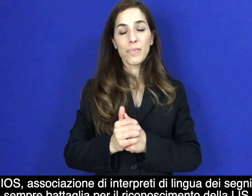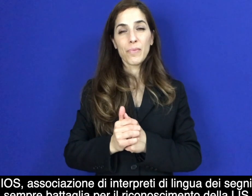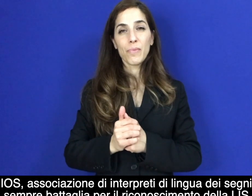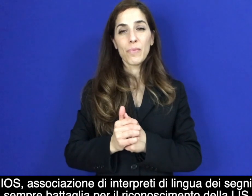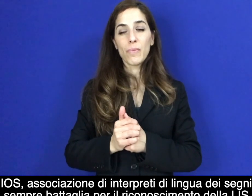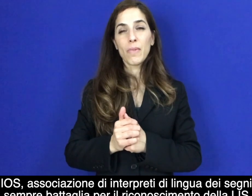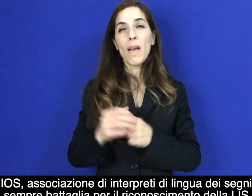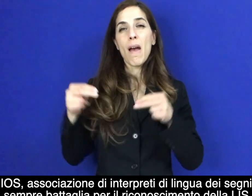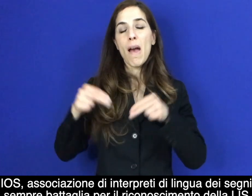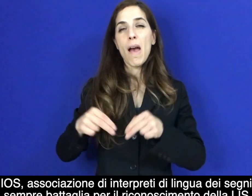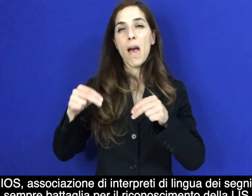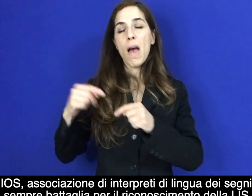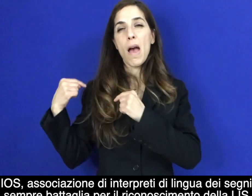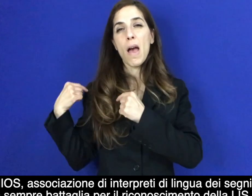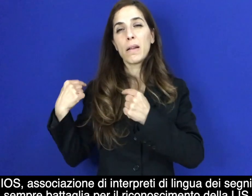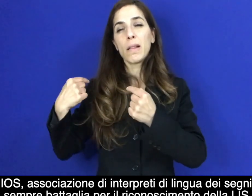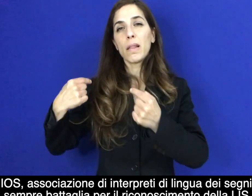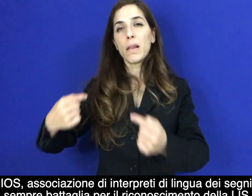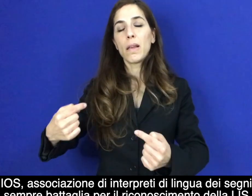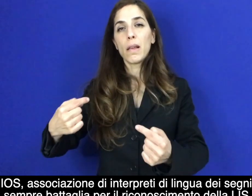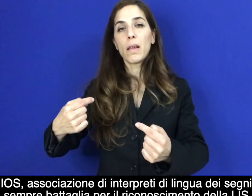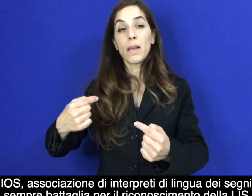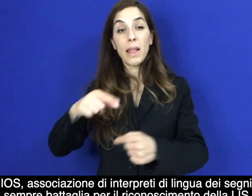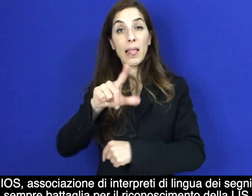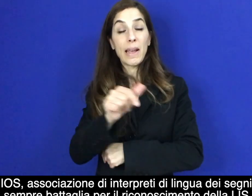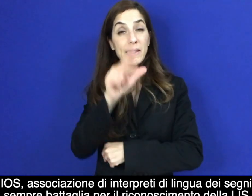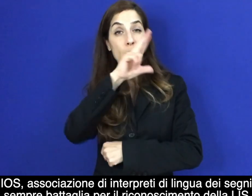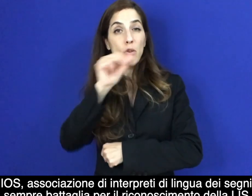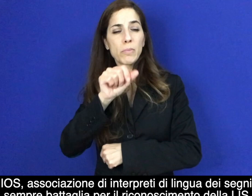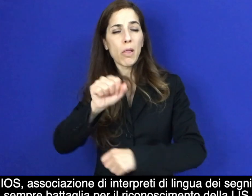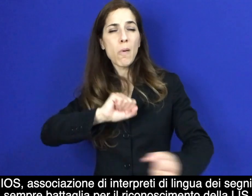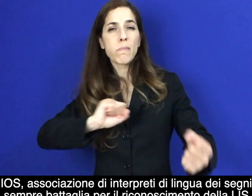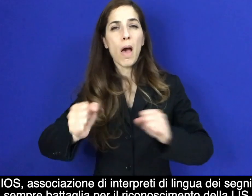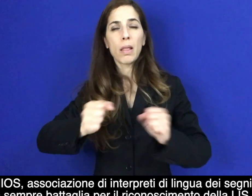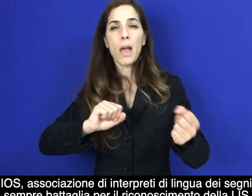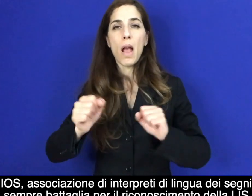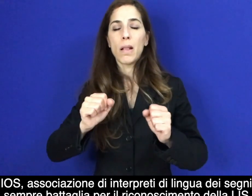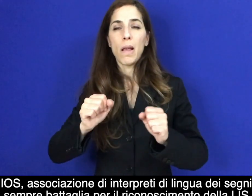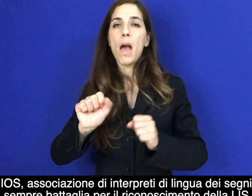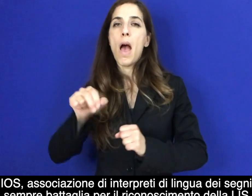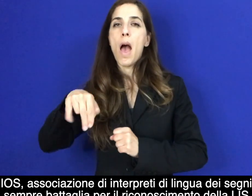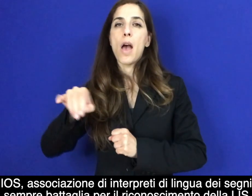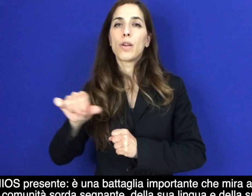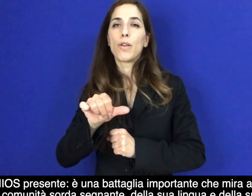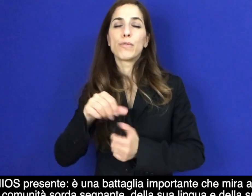da sempre dobbiamo dire che la battaglia per il riconoscimento della lis abisso anios presente